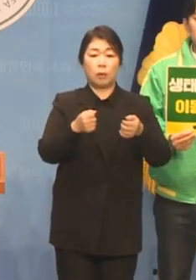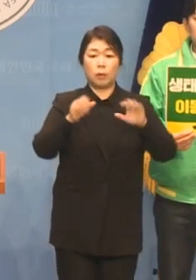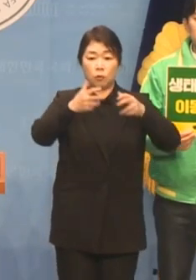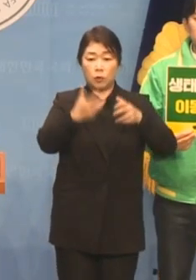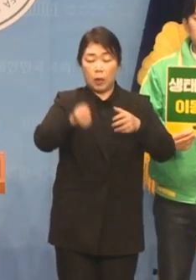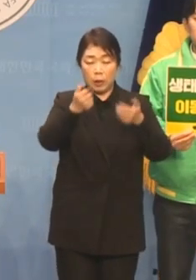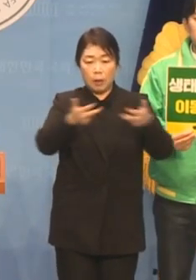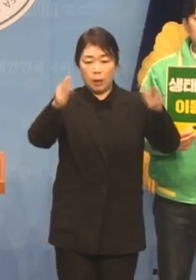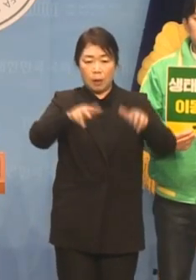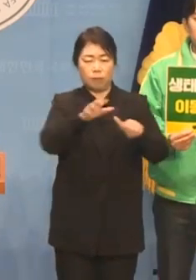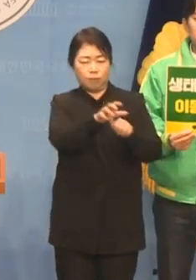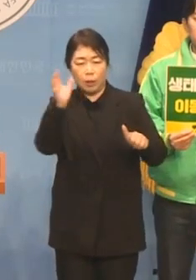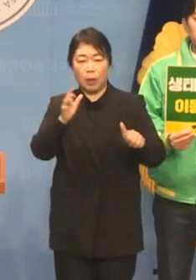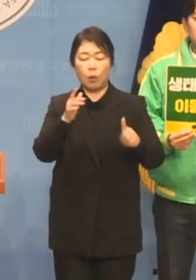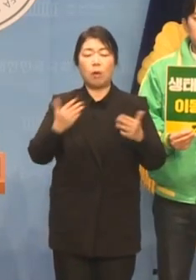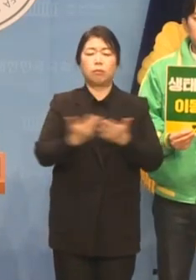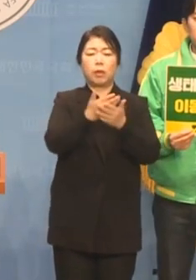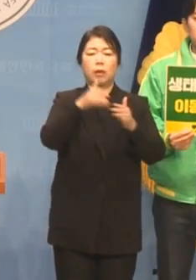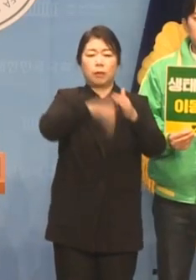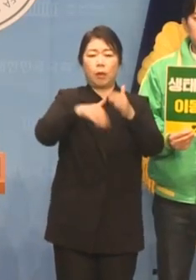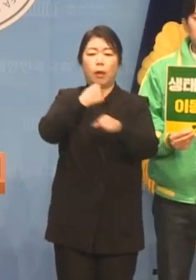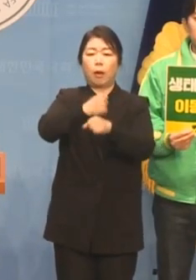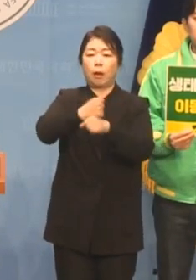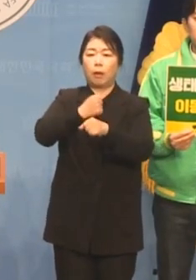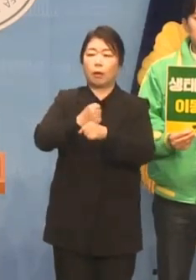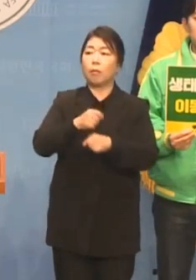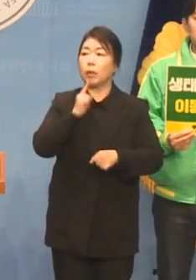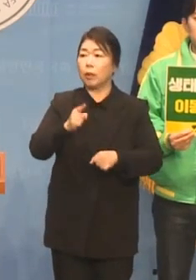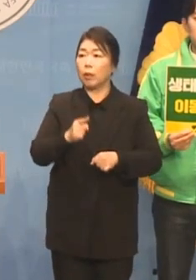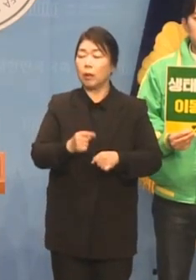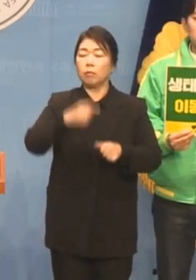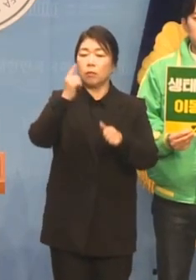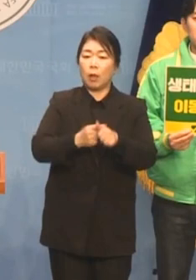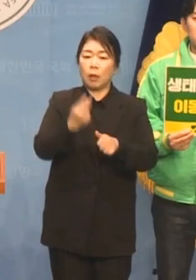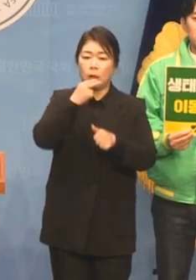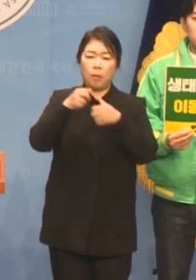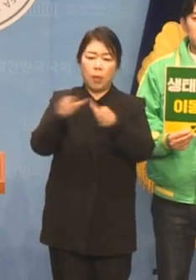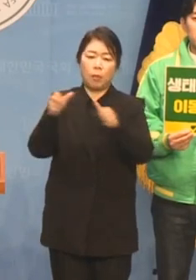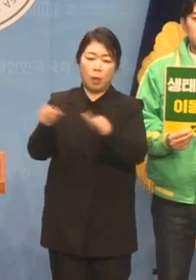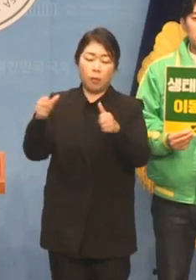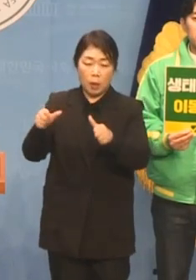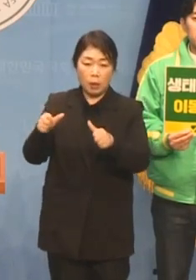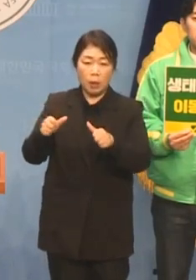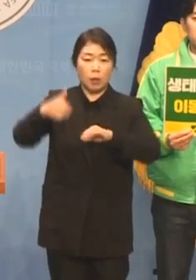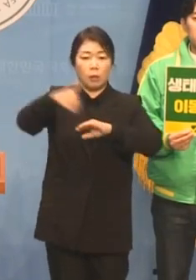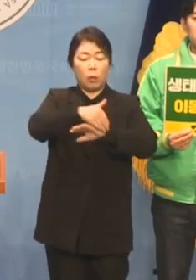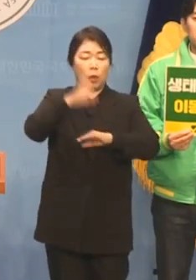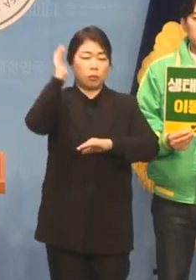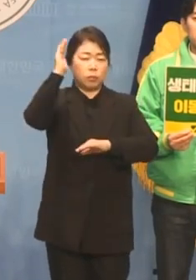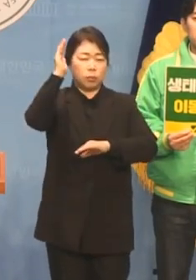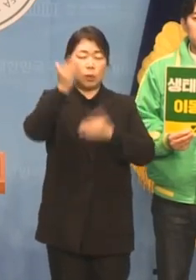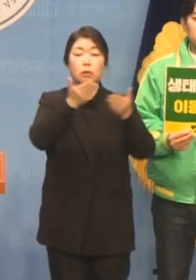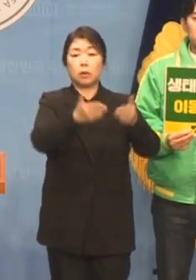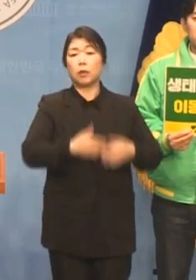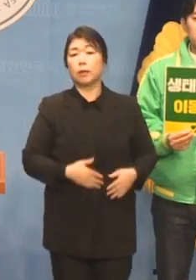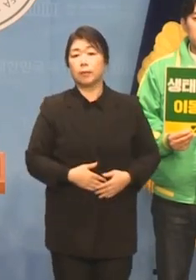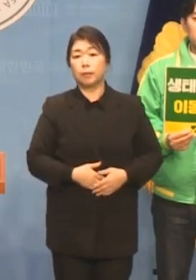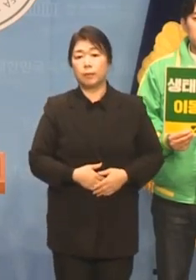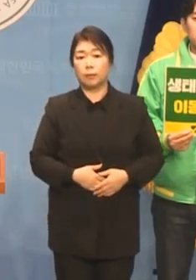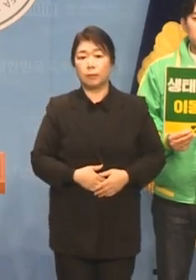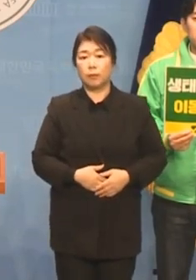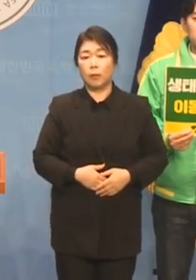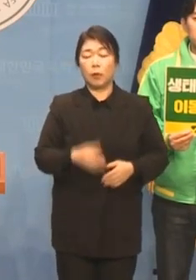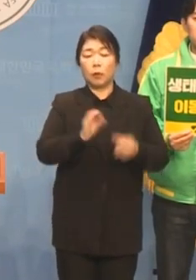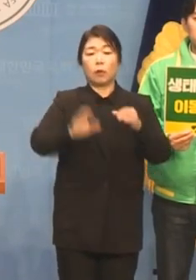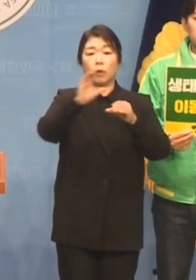완화하여 개발하겠다는 선심성 생태학의 정책을 총선 공약처럼 홍보하기 일삼고 있습니다 이에